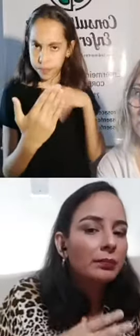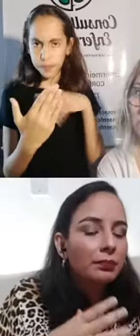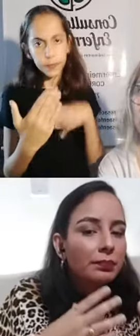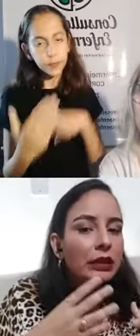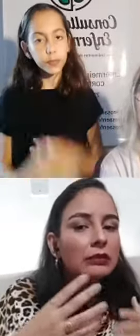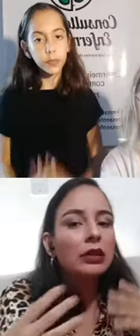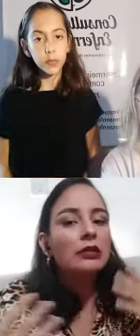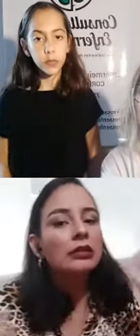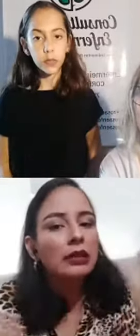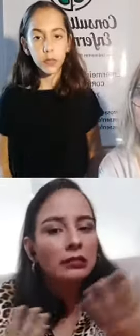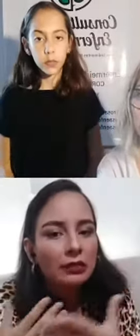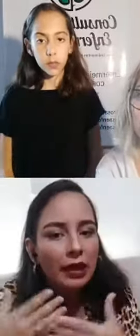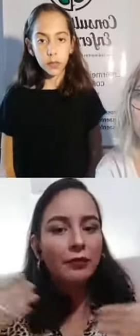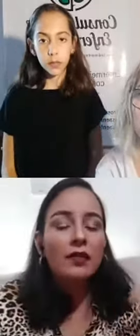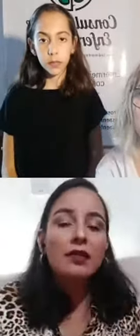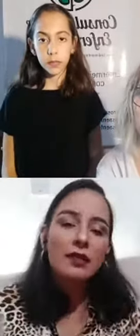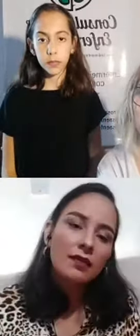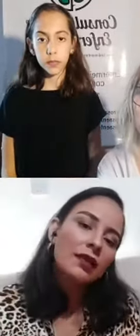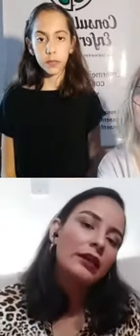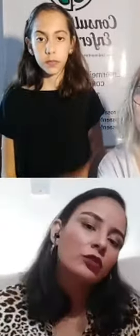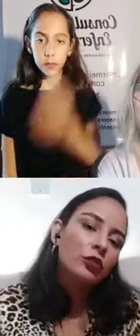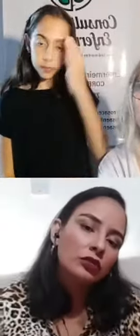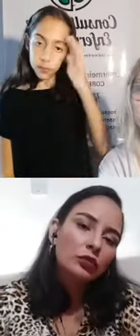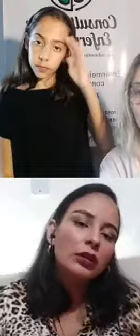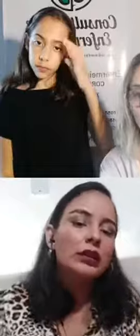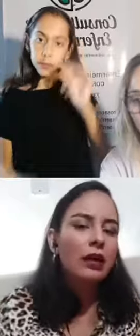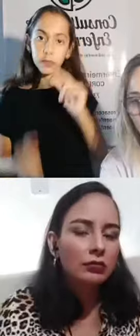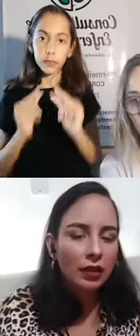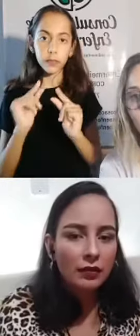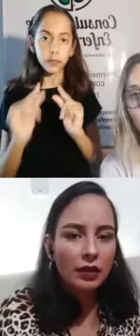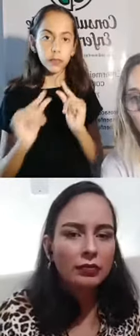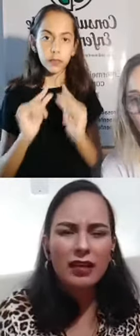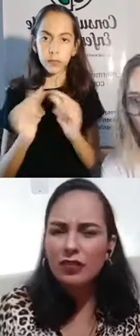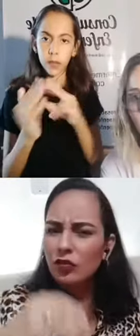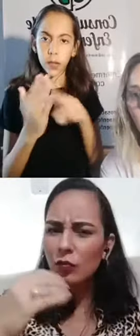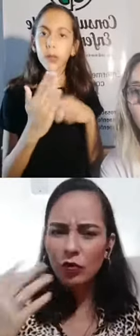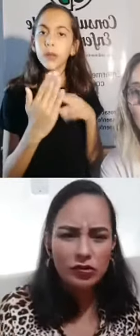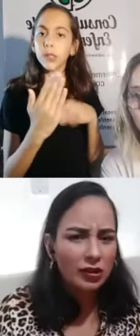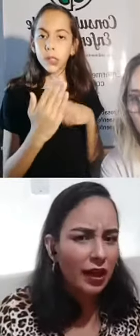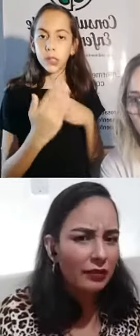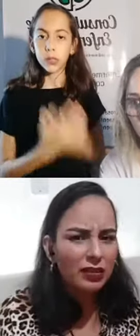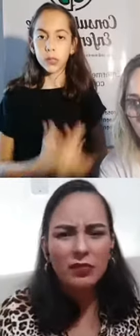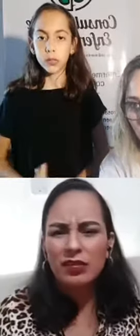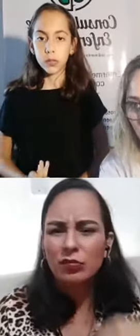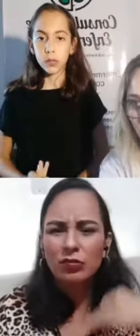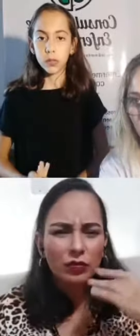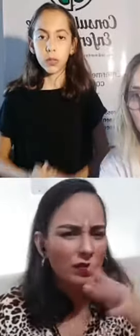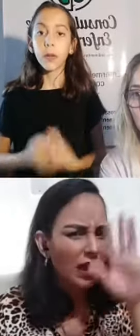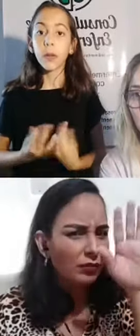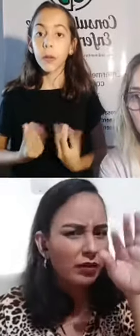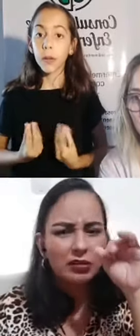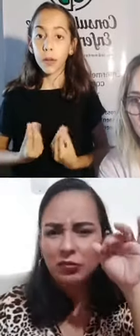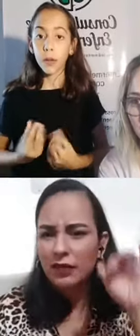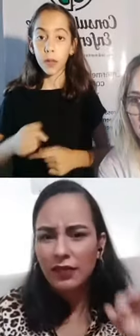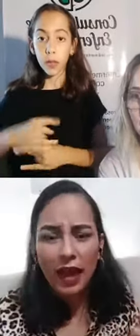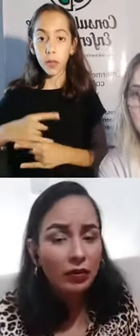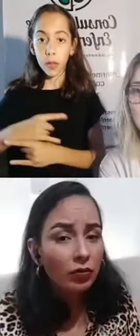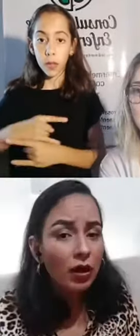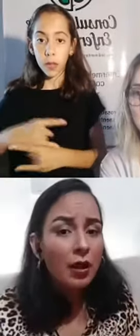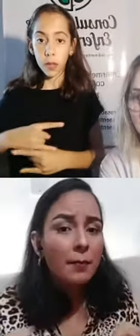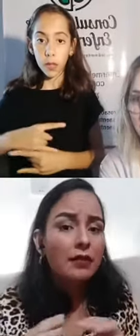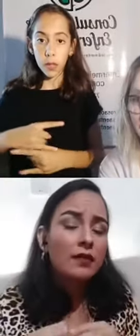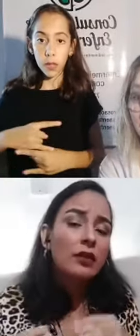sempre tentando entender, fazendo essas leituras do que está acontecendo, né? Assisto um monte de live, tem umas que eu não tenho saco, entro e